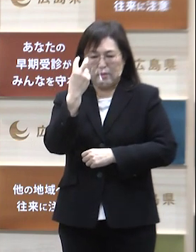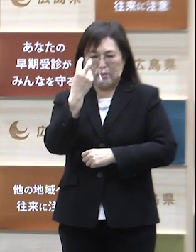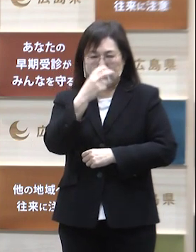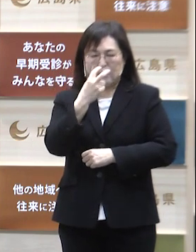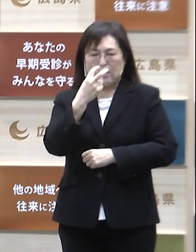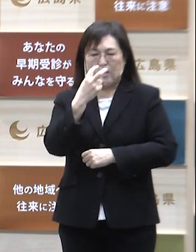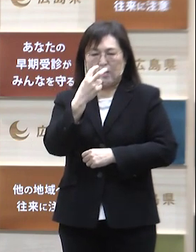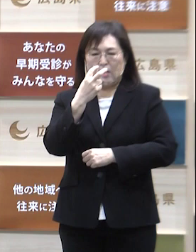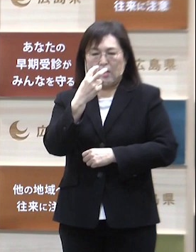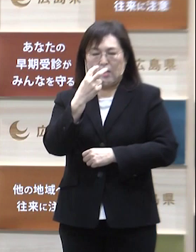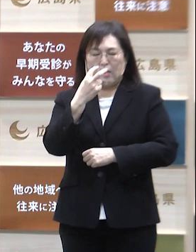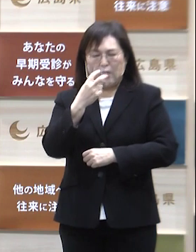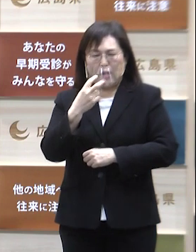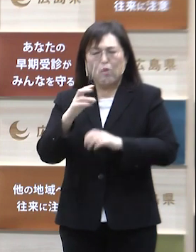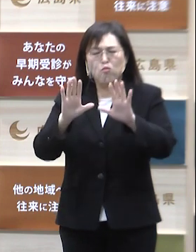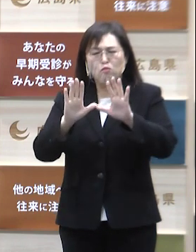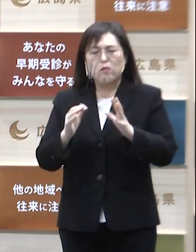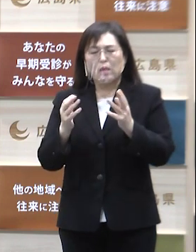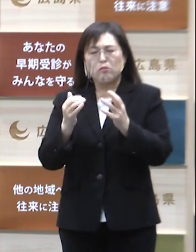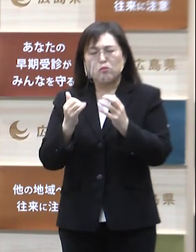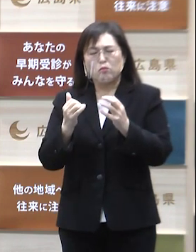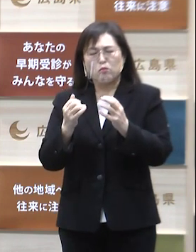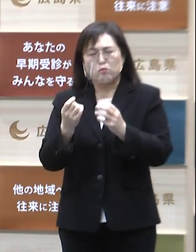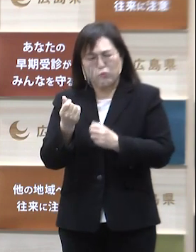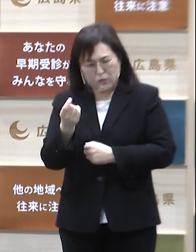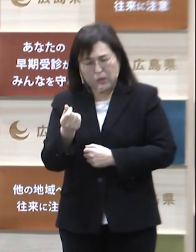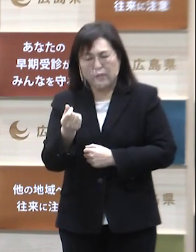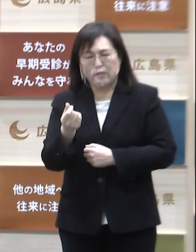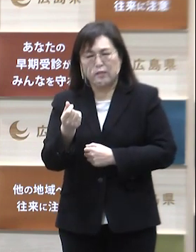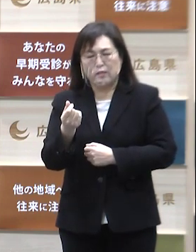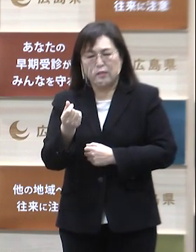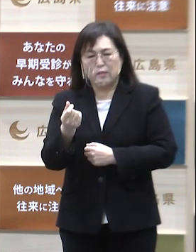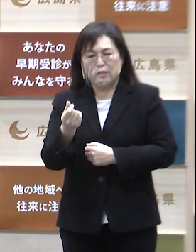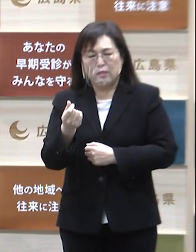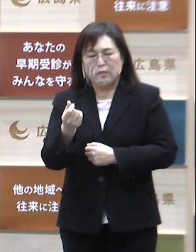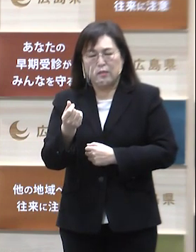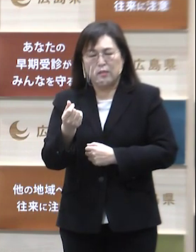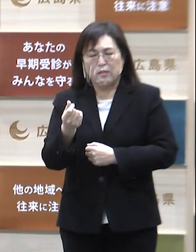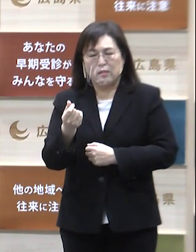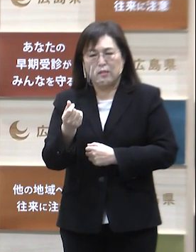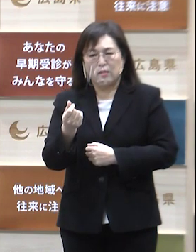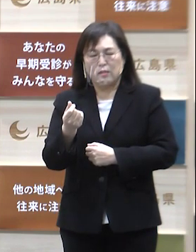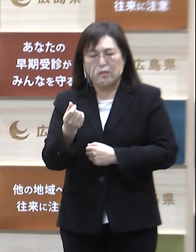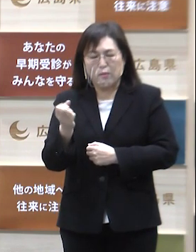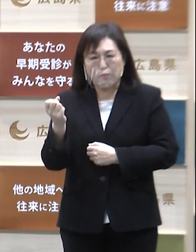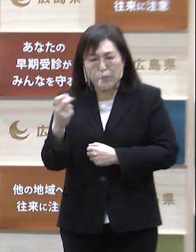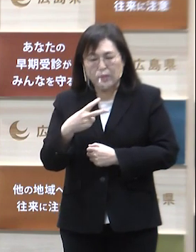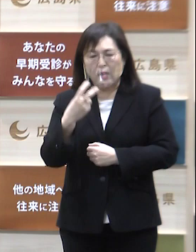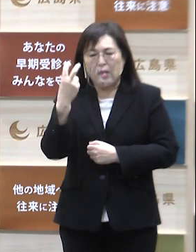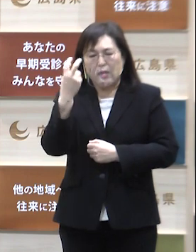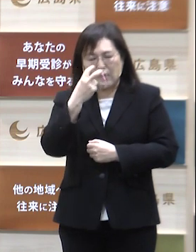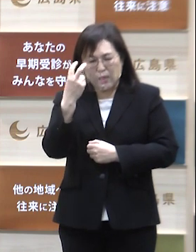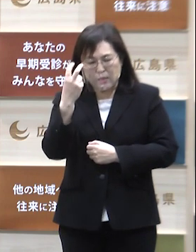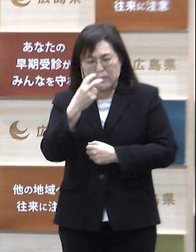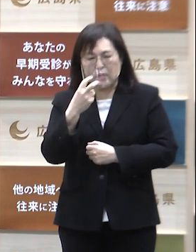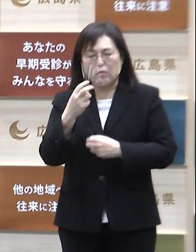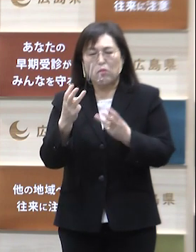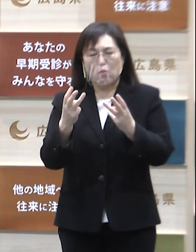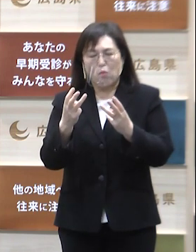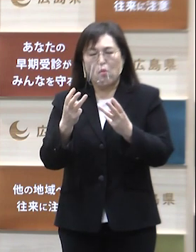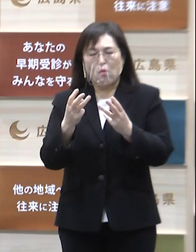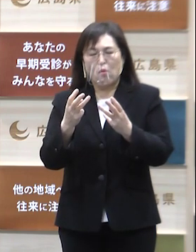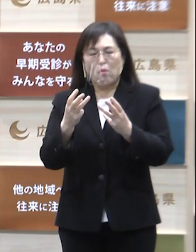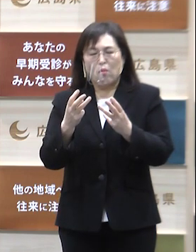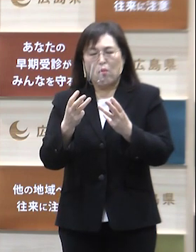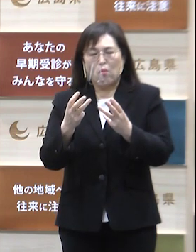なかなか拡大しない、あるいはそれに対する検査を拡大するのに対する関西の技術資料があ